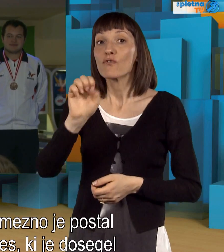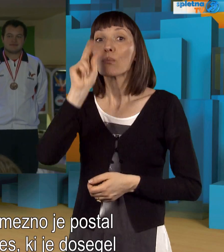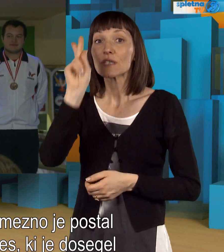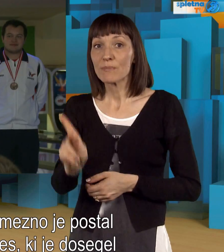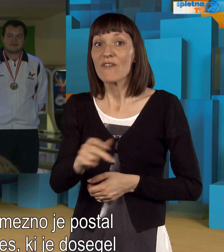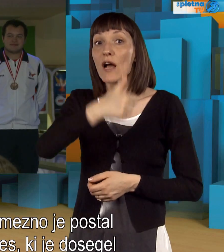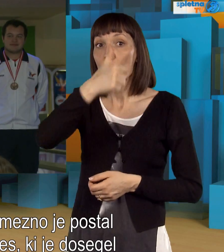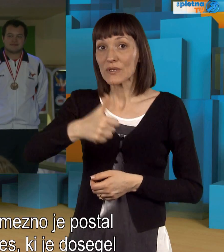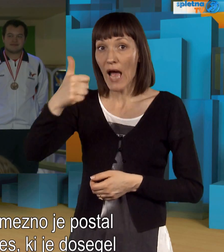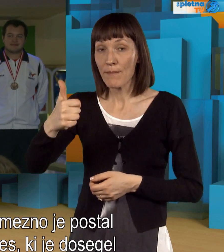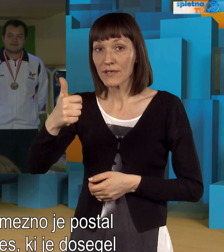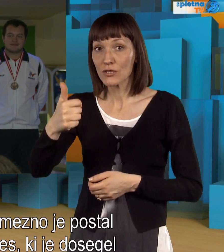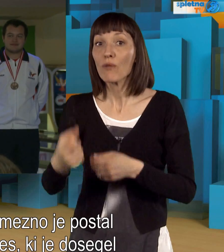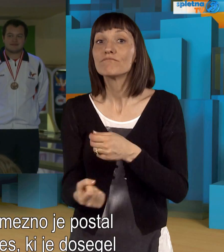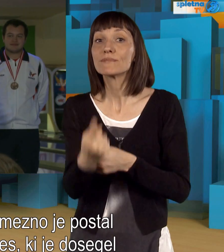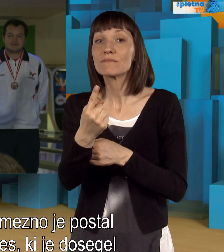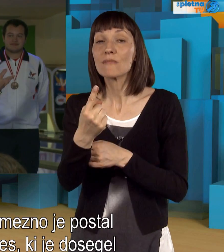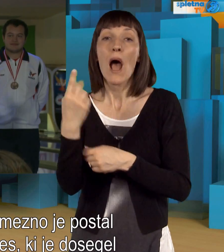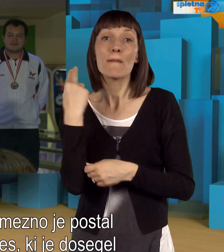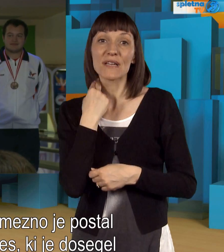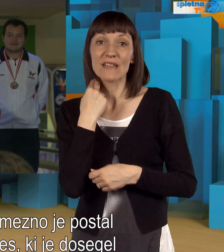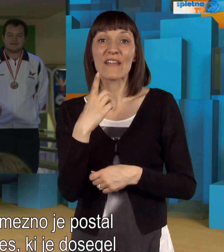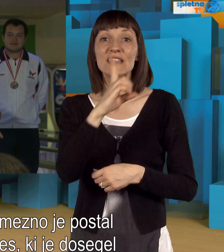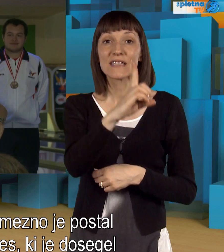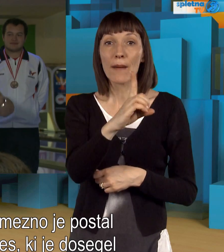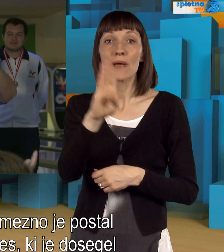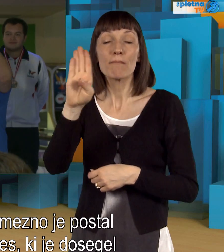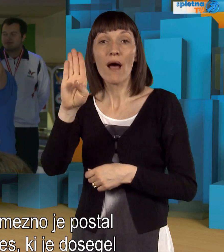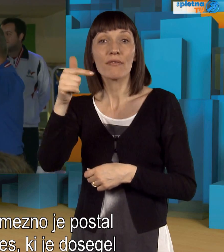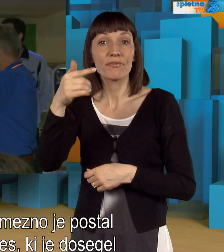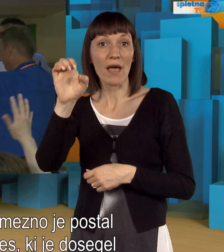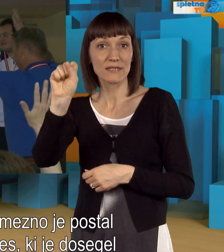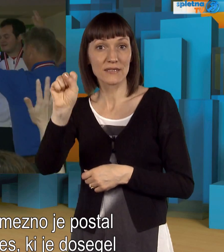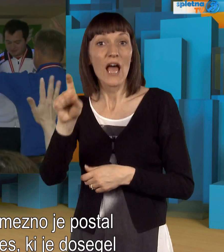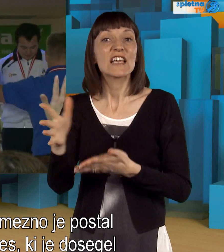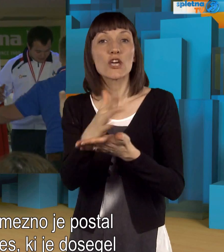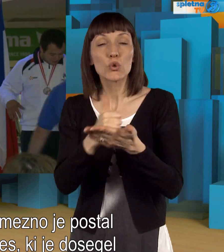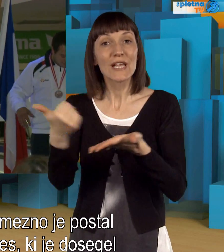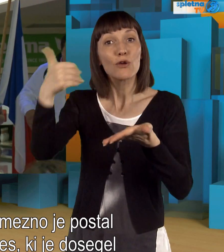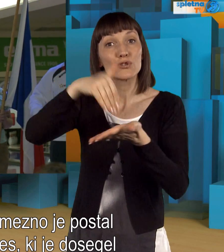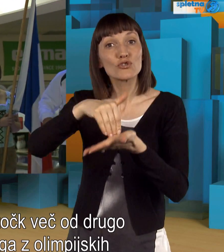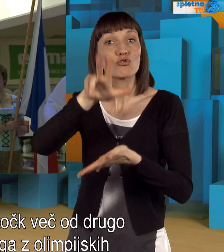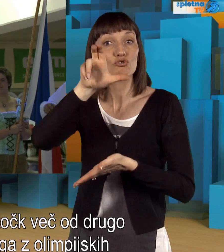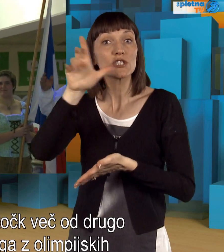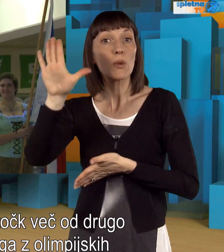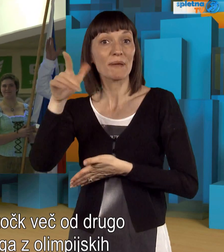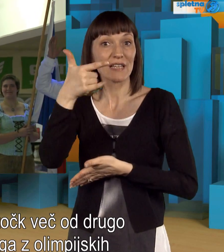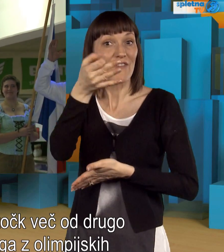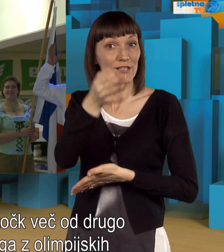Evropski prvak posamezno je postal Britanec Damien Bates, ki je dosegel 1325 točk, kar je le 7